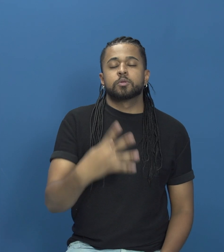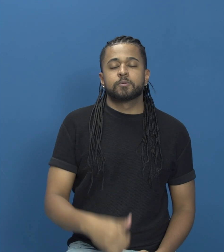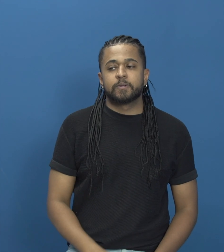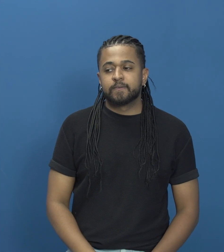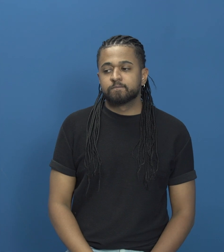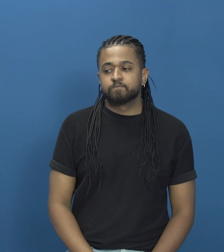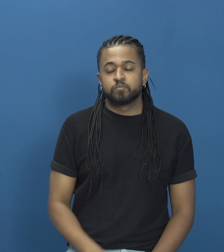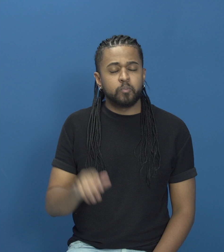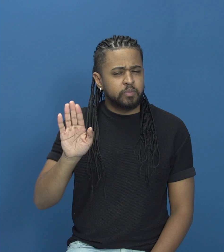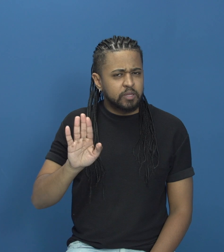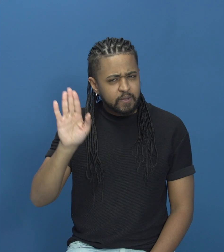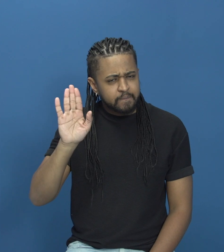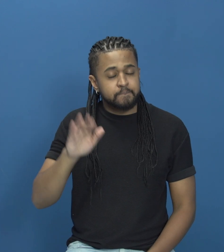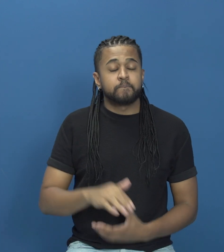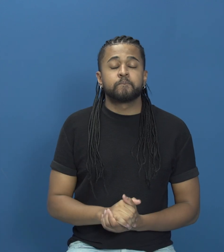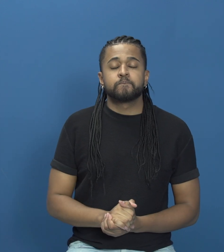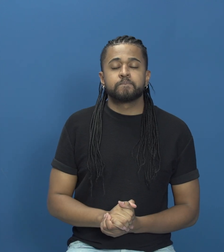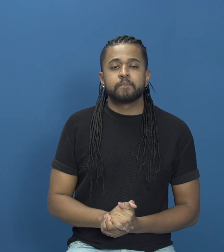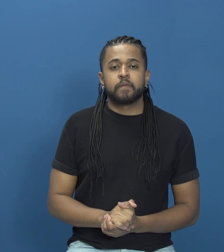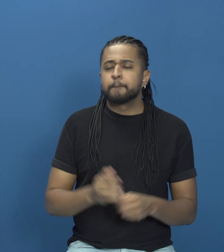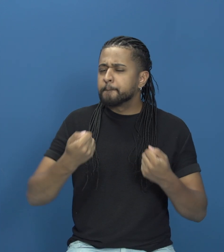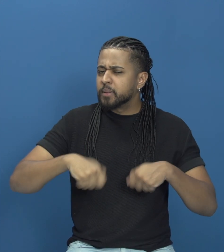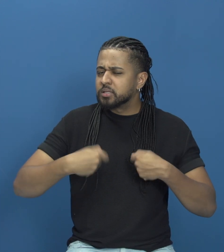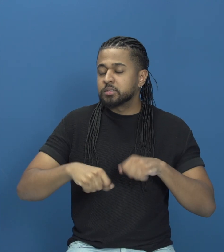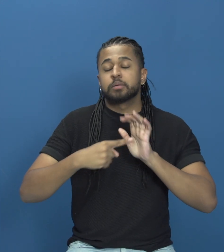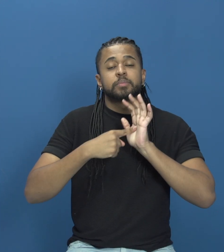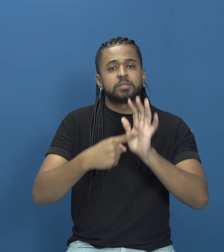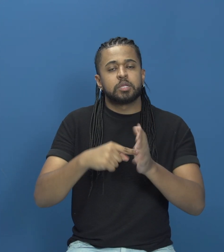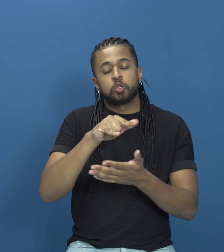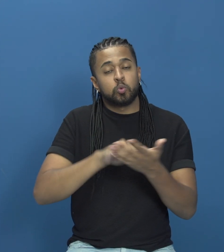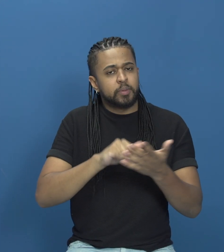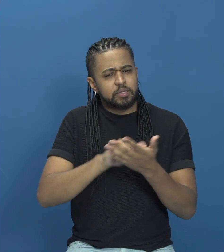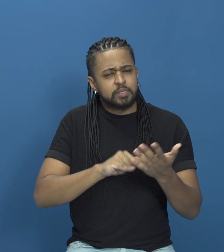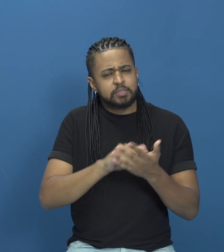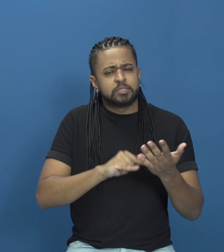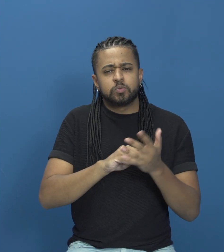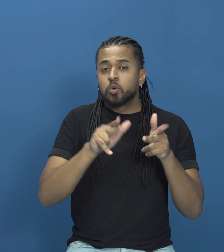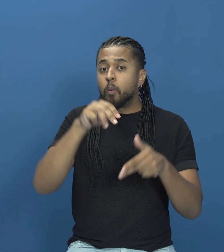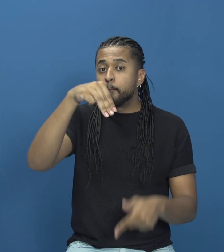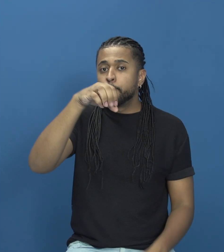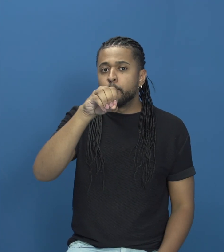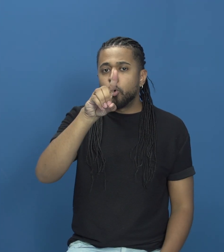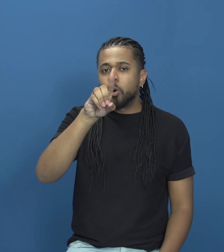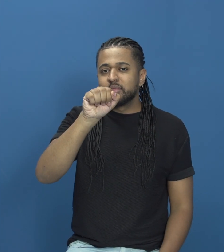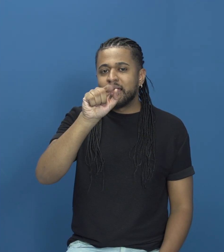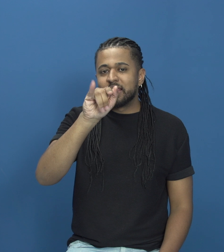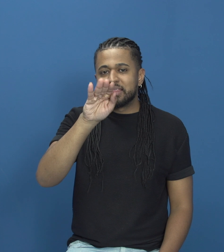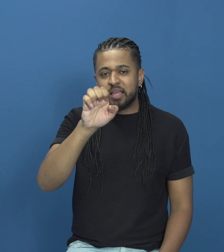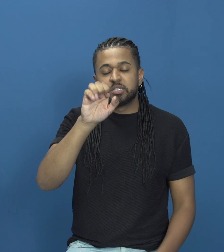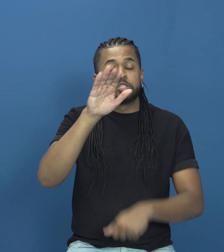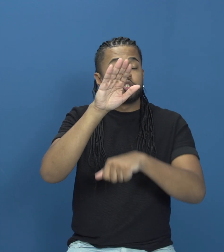8.3.4. O candidato a candidata deverá apresentar documentação conforme a modalidade de